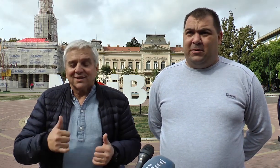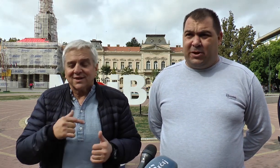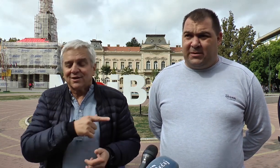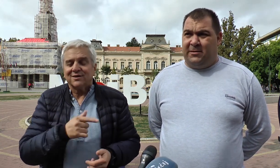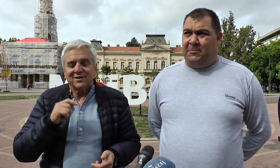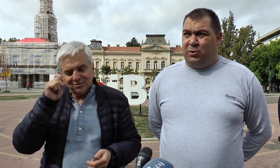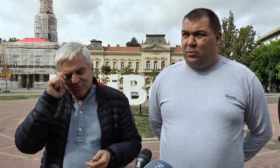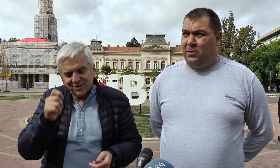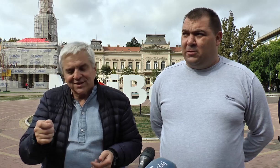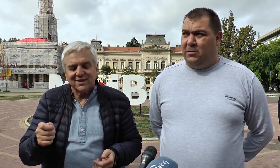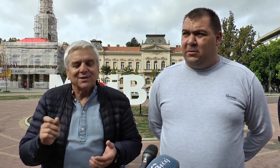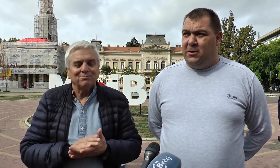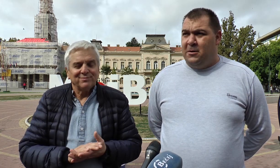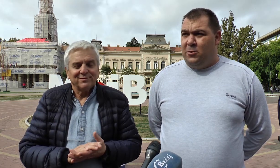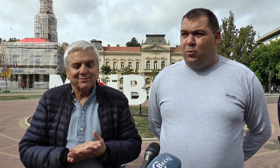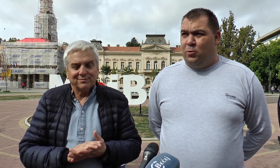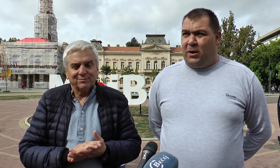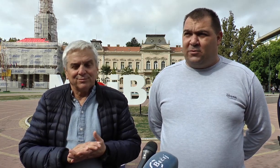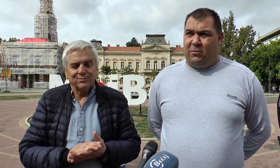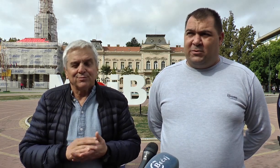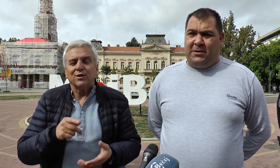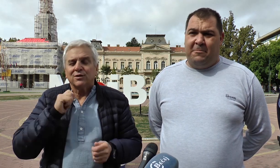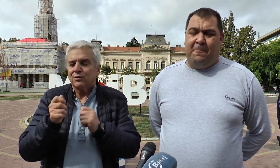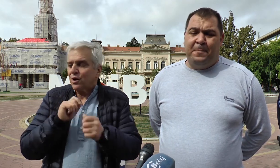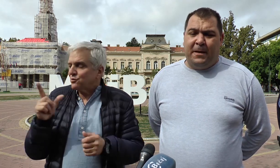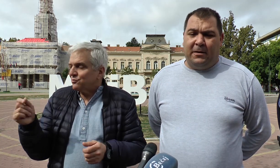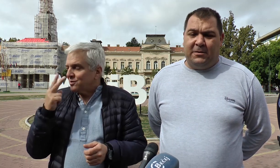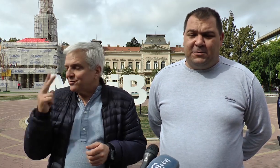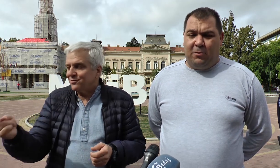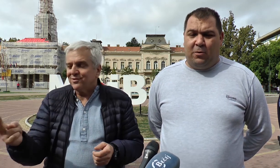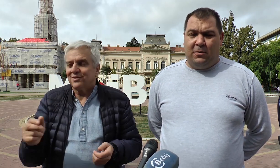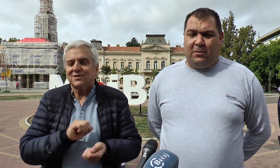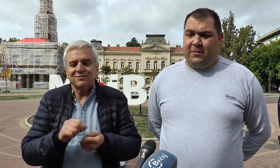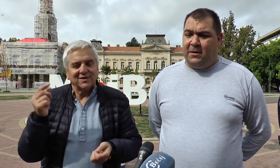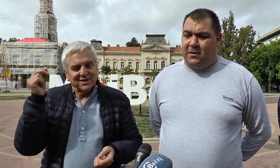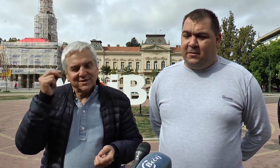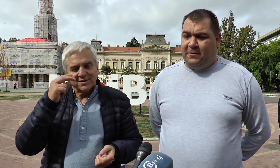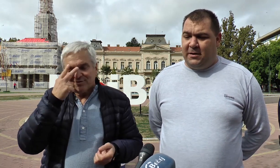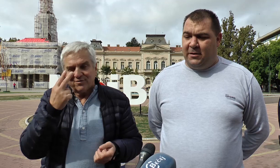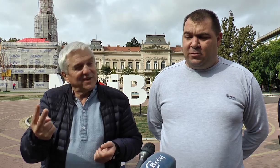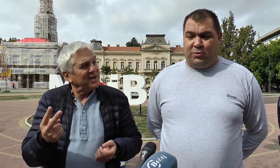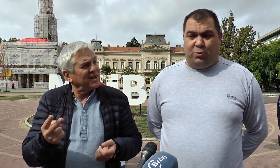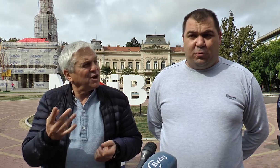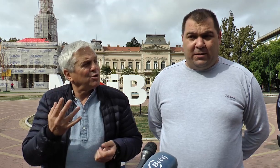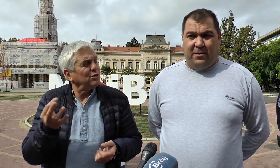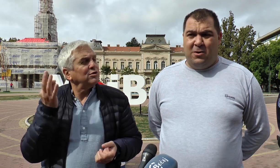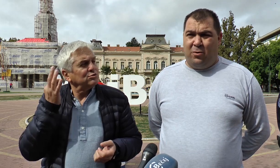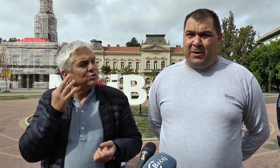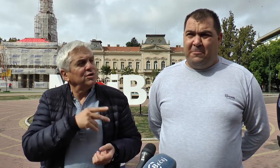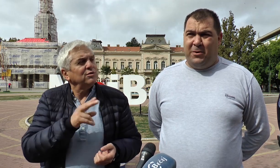tudják bejelenteni gondjaikat, hanem majd a tűzoltóságnak és a mentőszolgálatnak is. Úgy gondolom, hogy erre nagyon is szükség